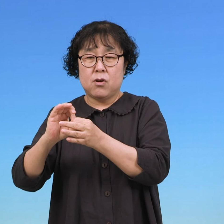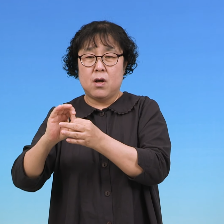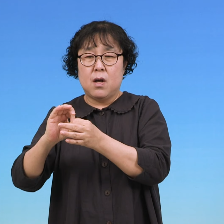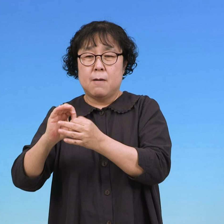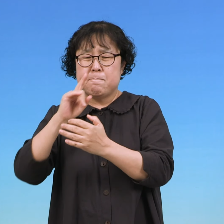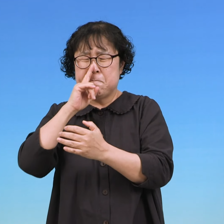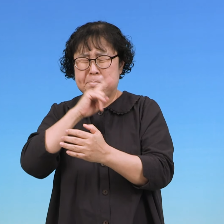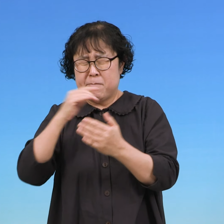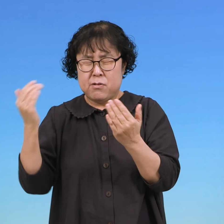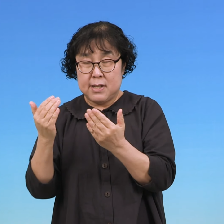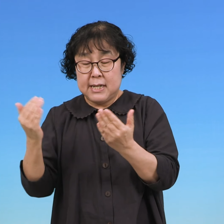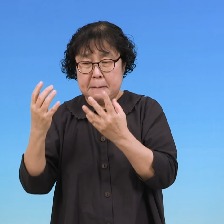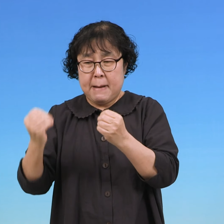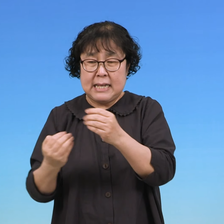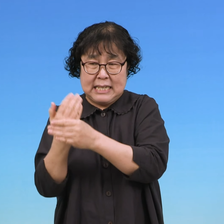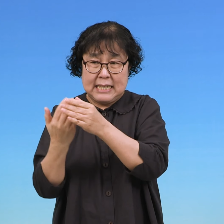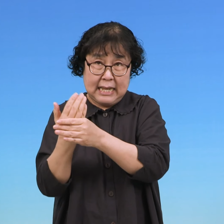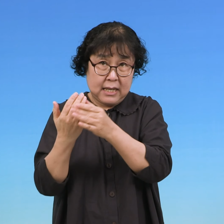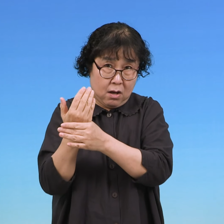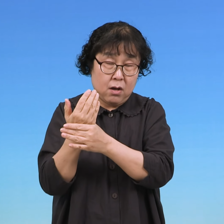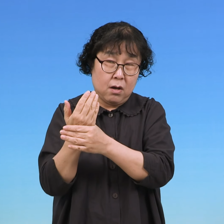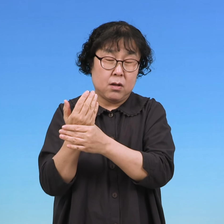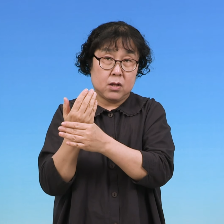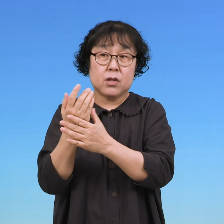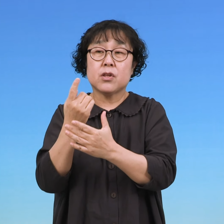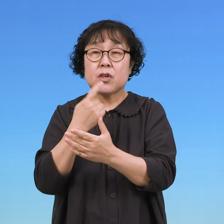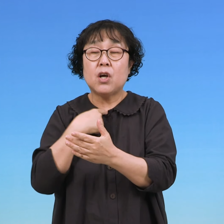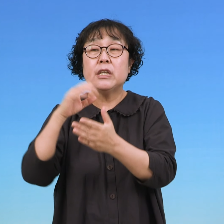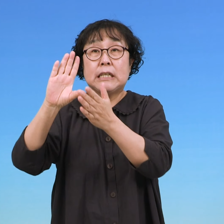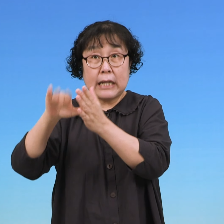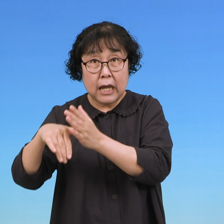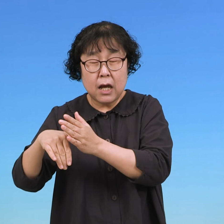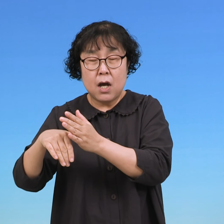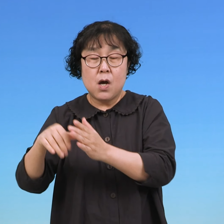끊이지 않던 그런 시대적 배경을 오늘 본문은 가지고 있습니다.